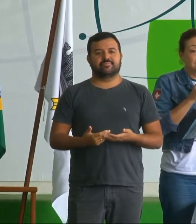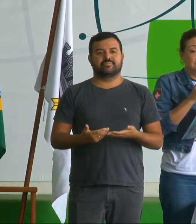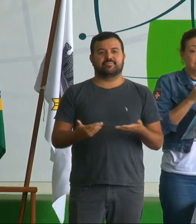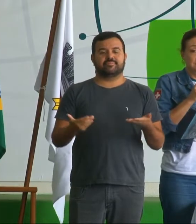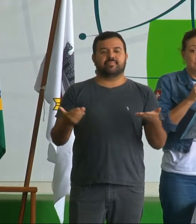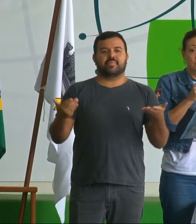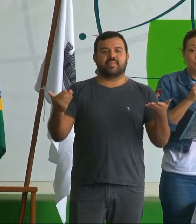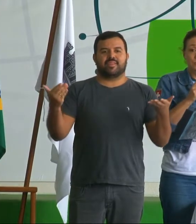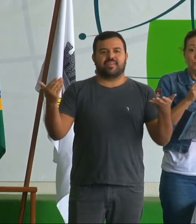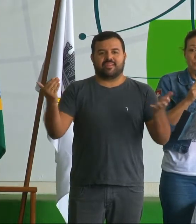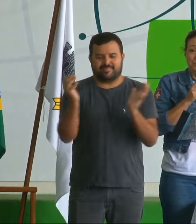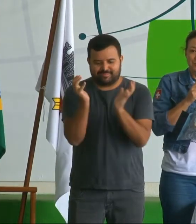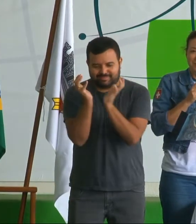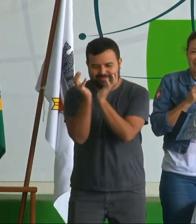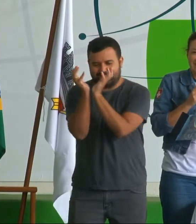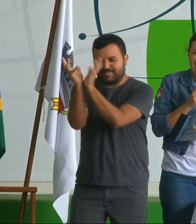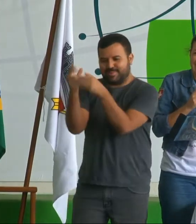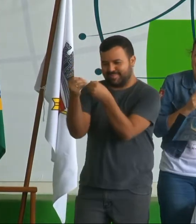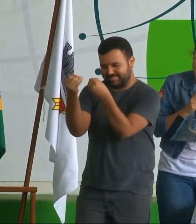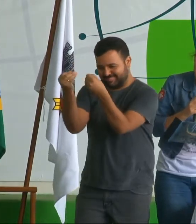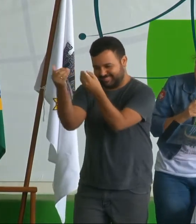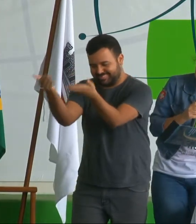The Oscar goes to...